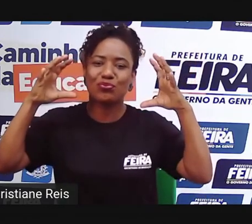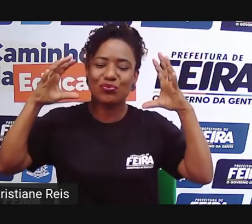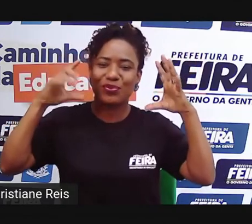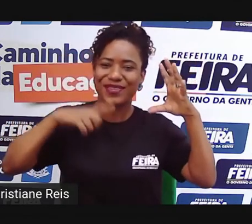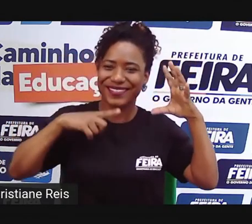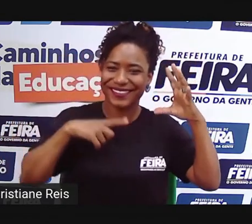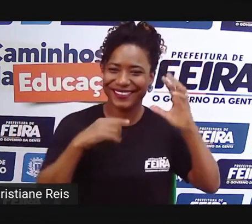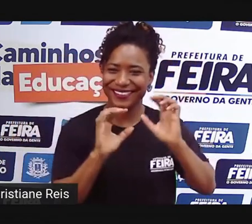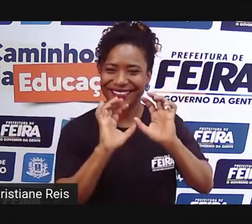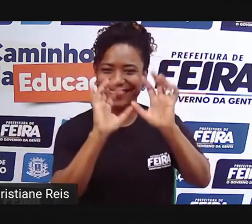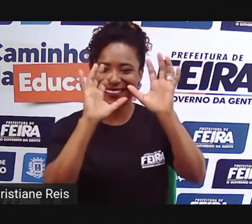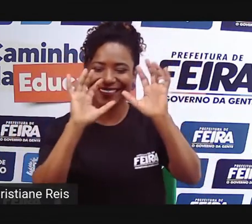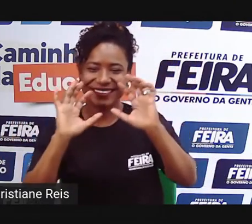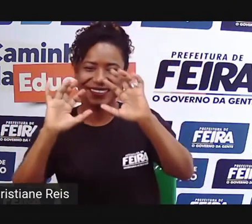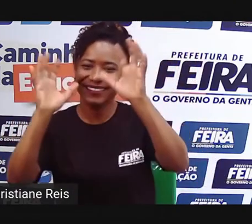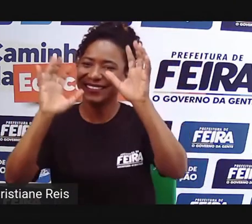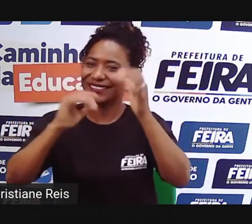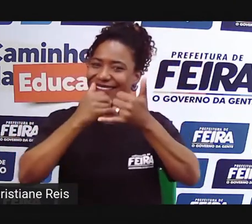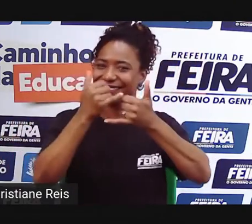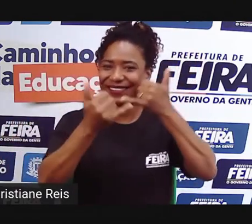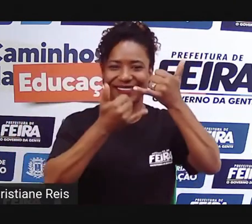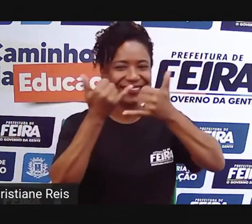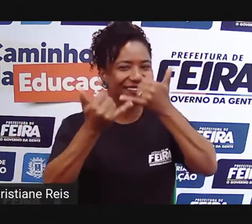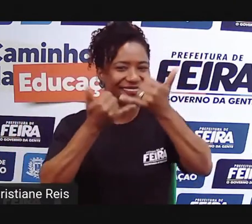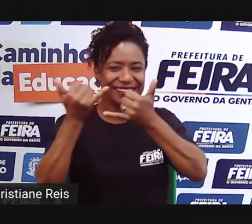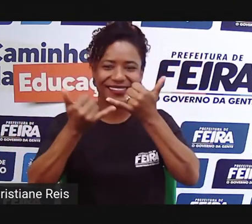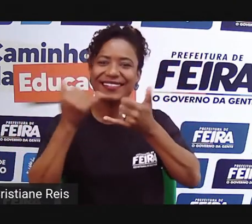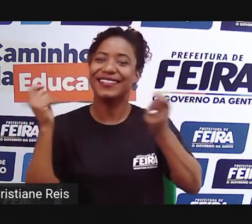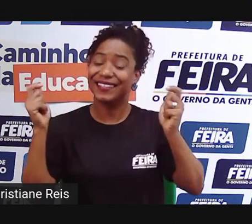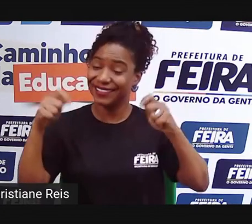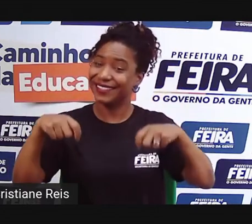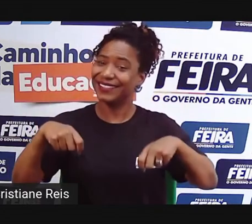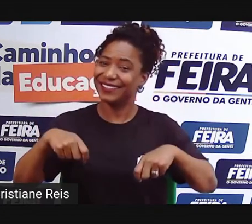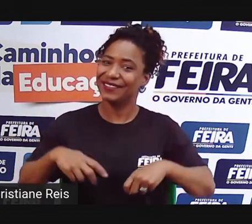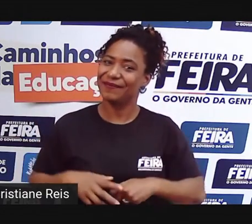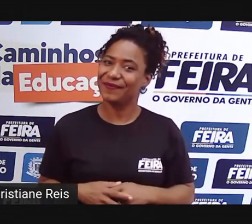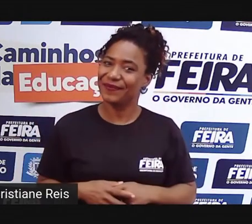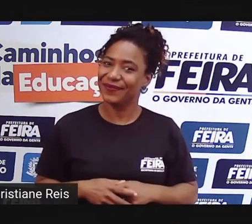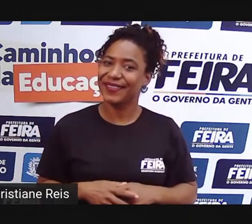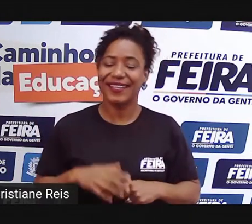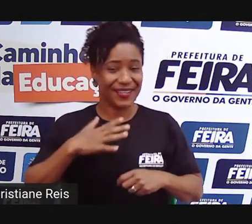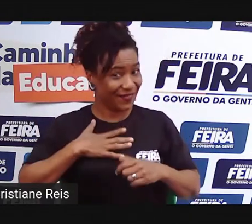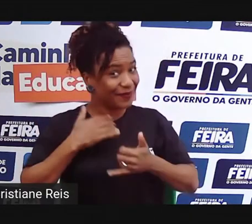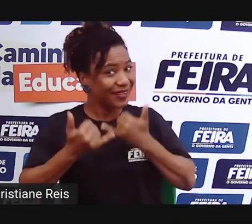E a gente pode brincar do jeito que a gente quiser. Então eu vou brincar